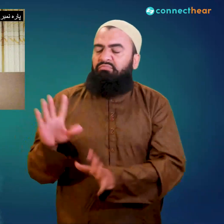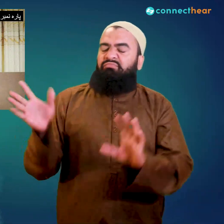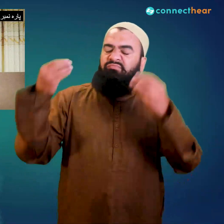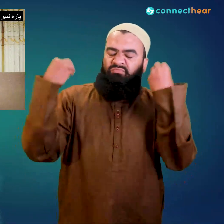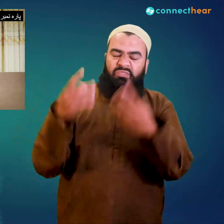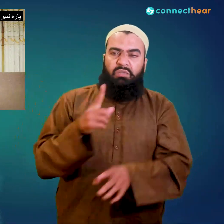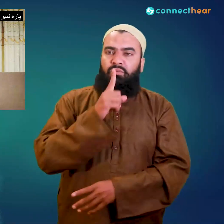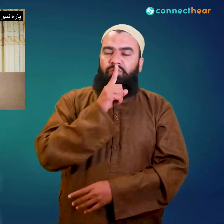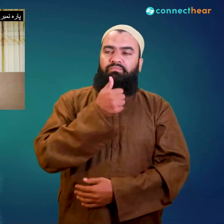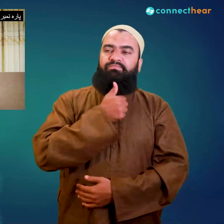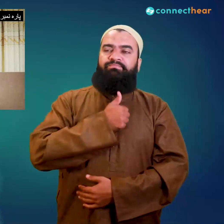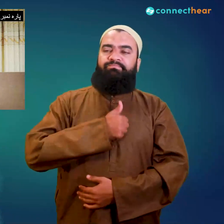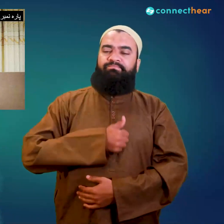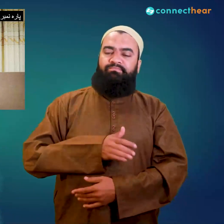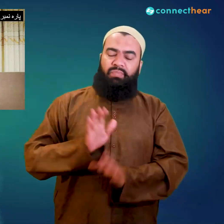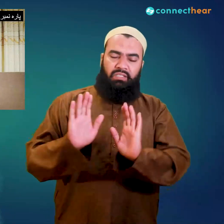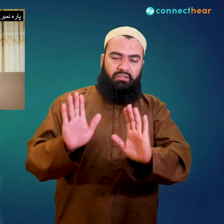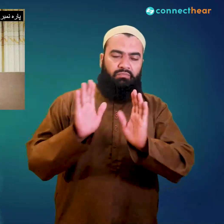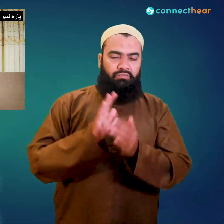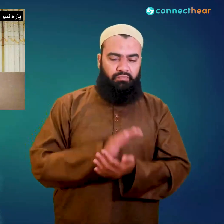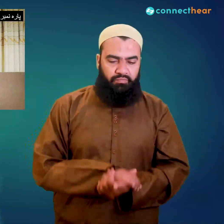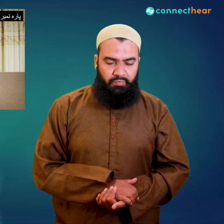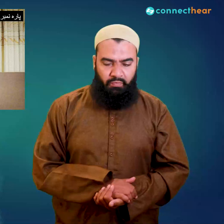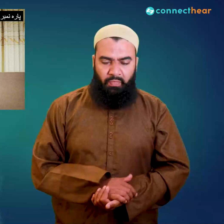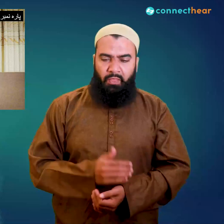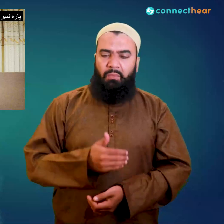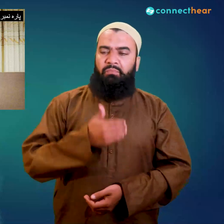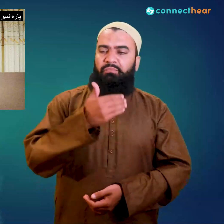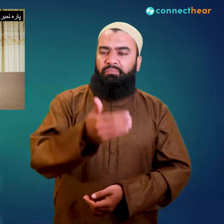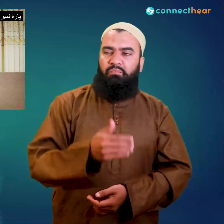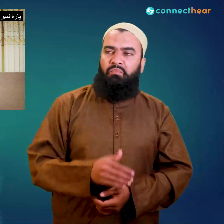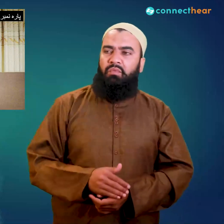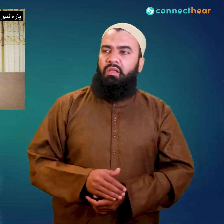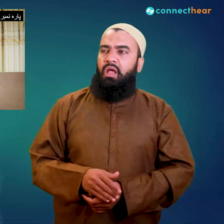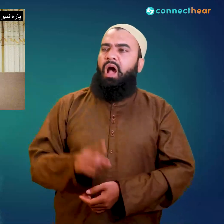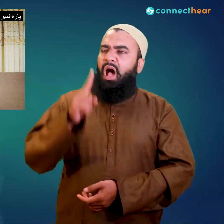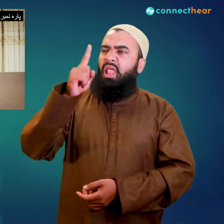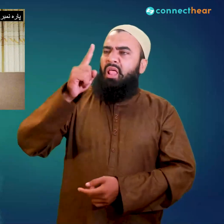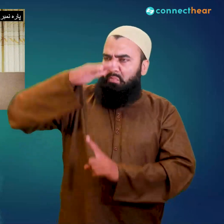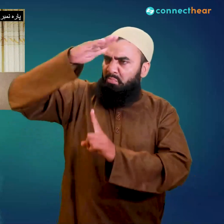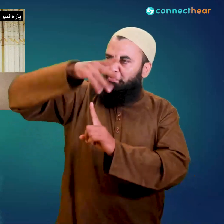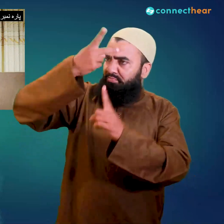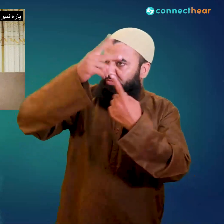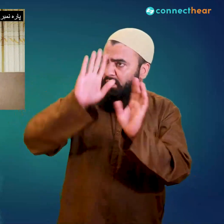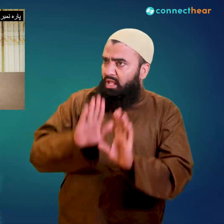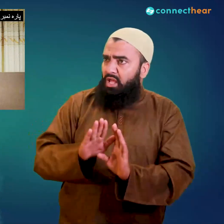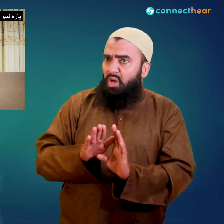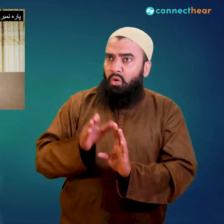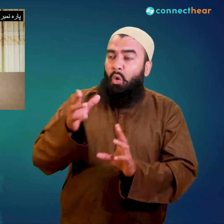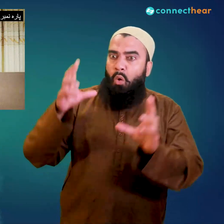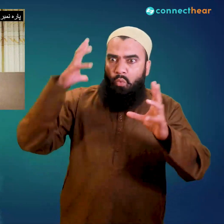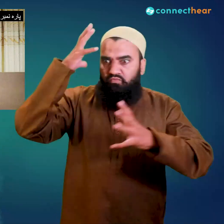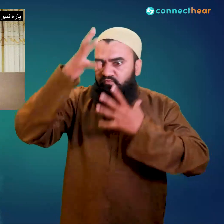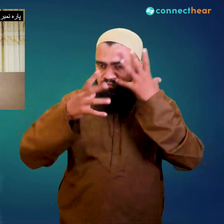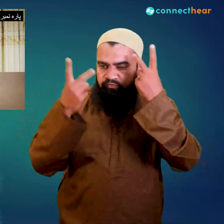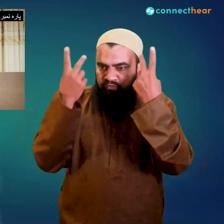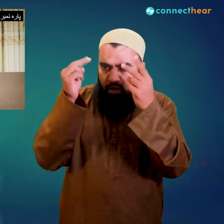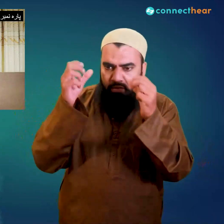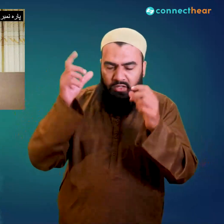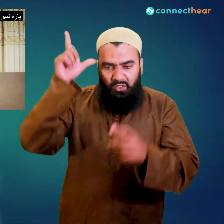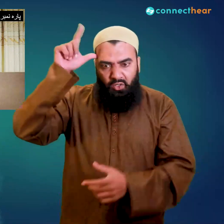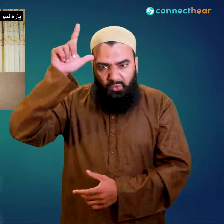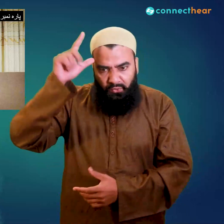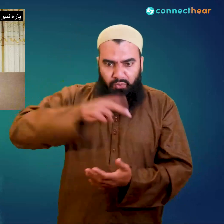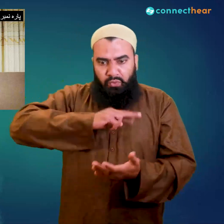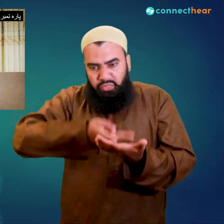صبر ہی میرے حق میں بہتر ہے۔ اور فرمایا کہ اللہ کے جو نیک بندے ہوتے ہیں وہ اس طرح کے حالات میں اس صبر